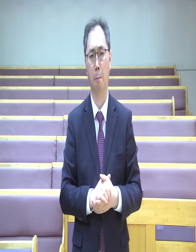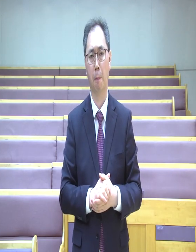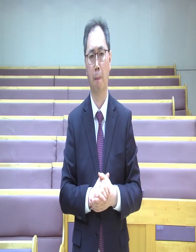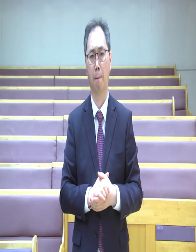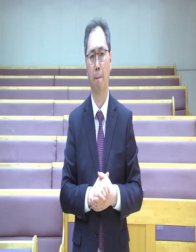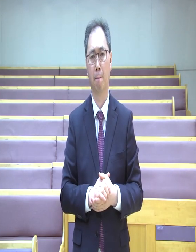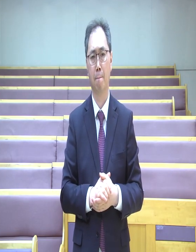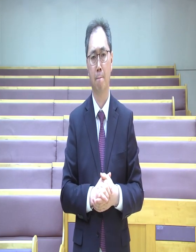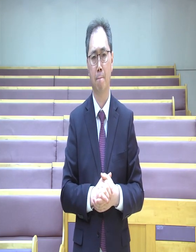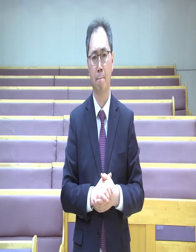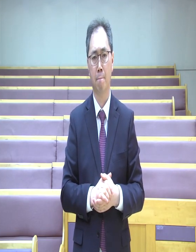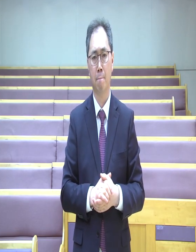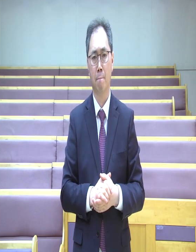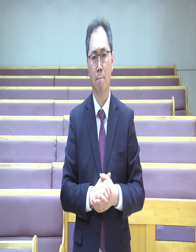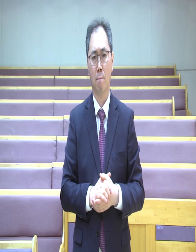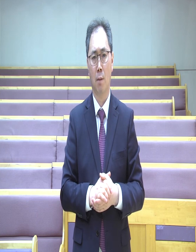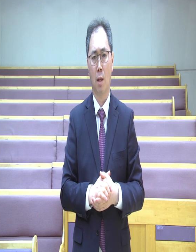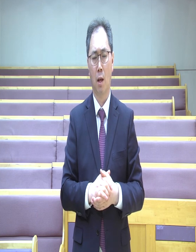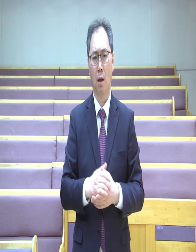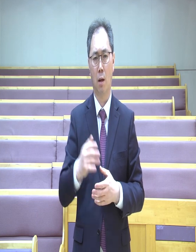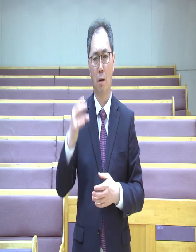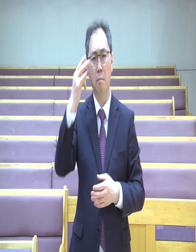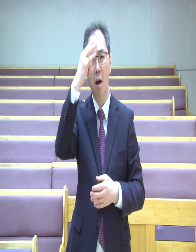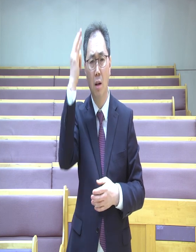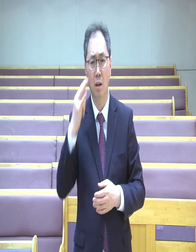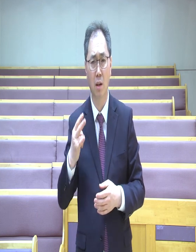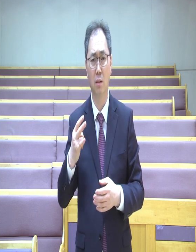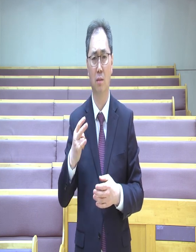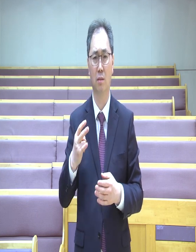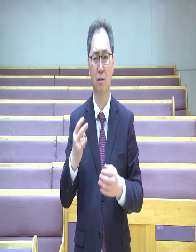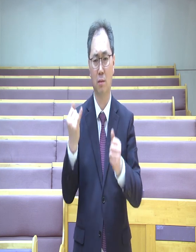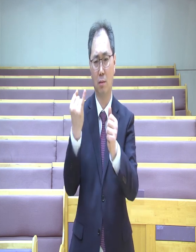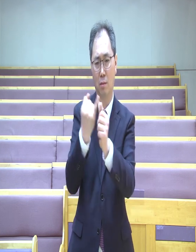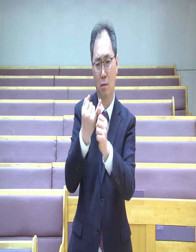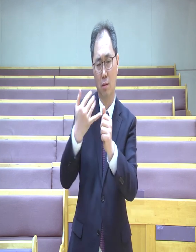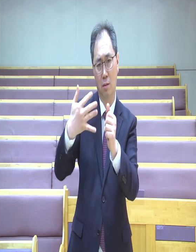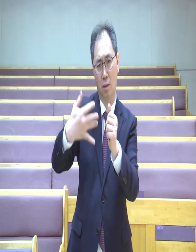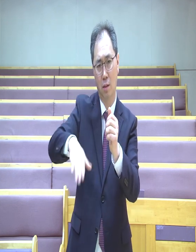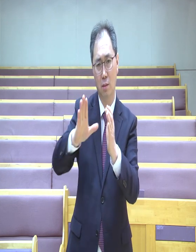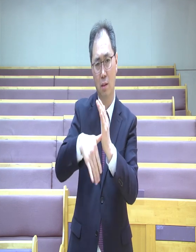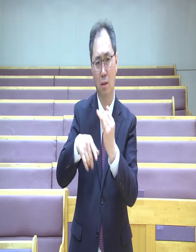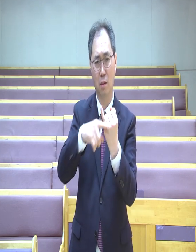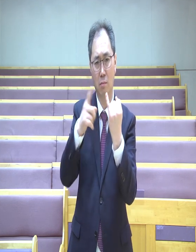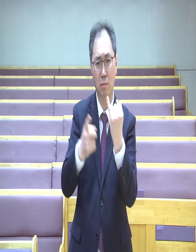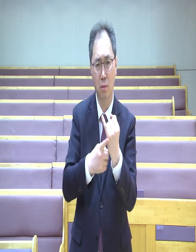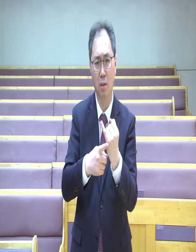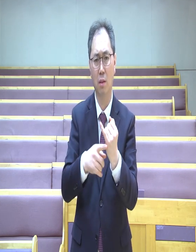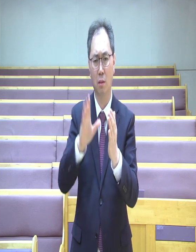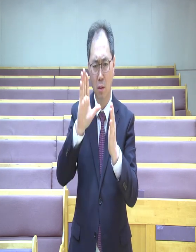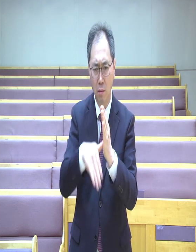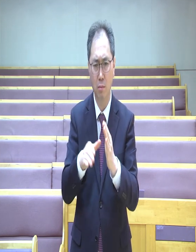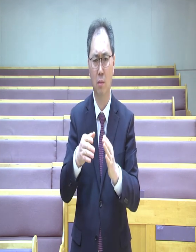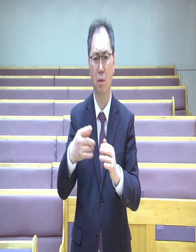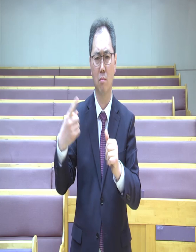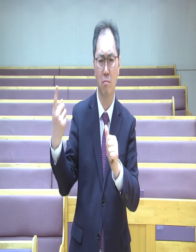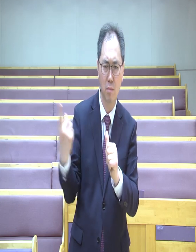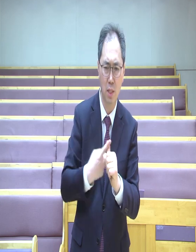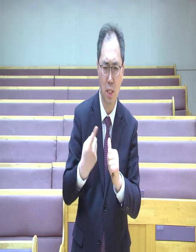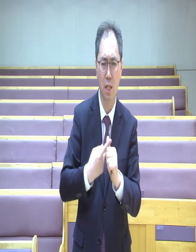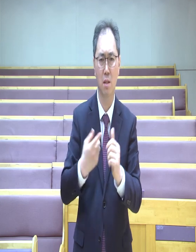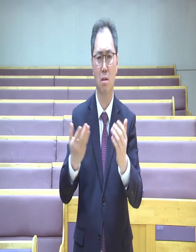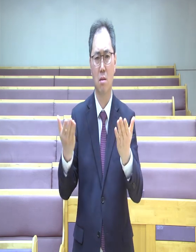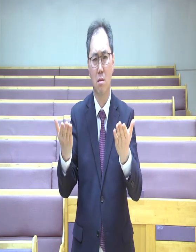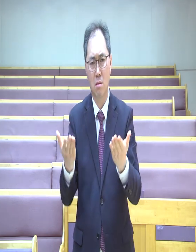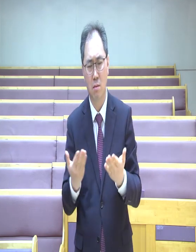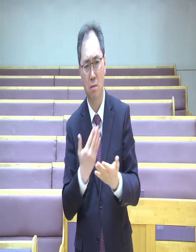처녀로 예수님을 잉태할 때부터 온갖 비난과 조롱을 감수했던 마리아, 그가 이번에는